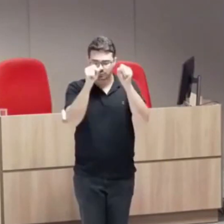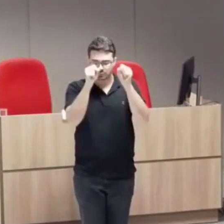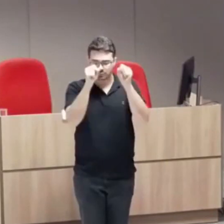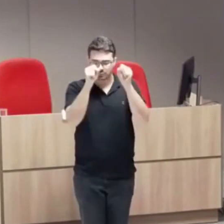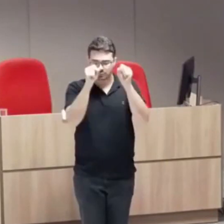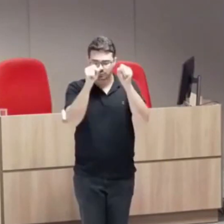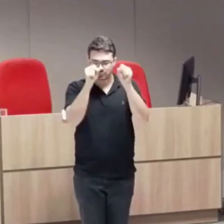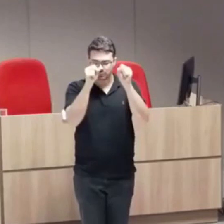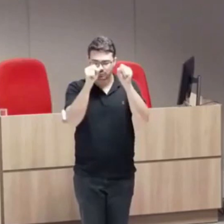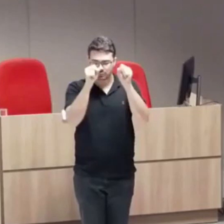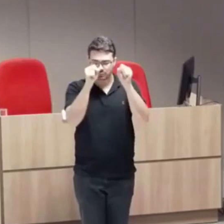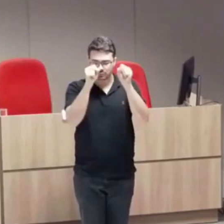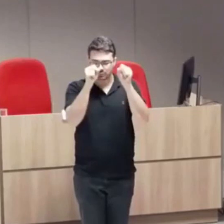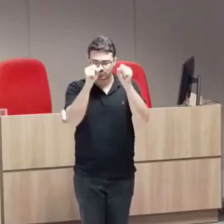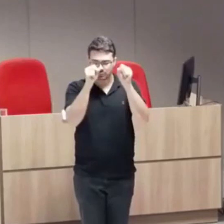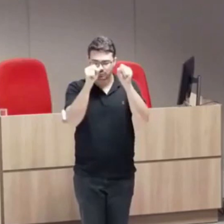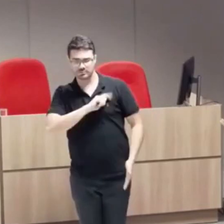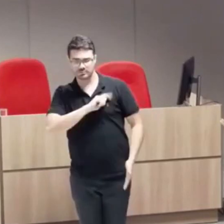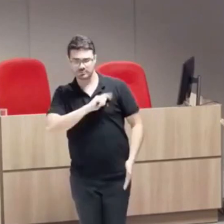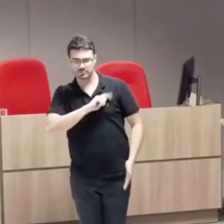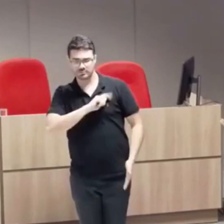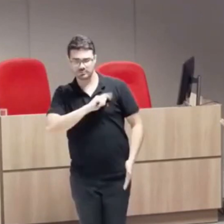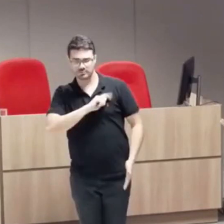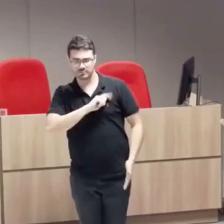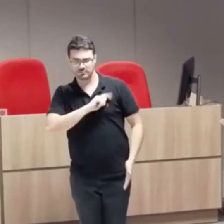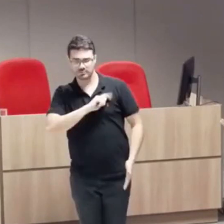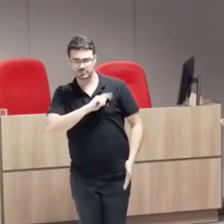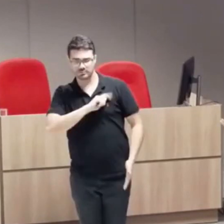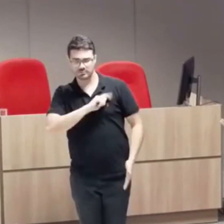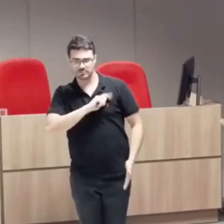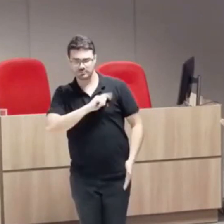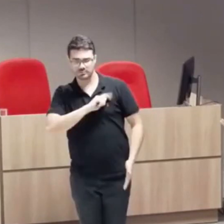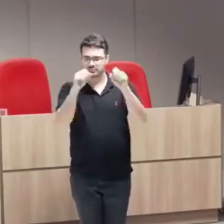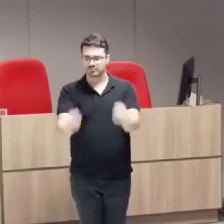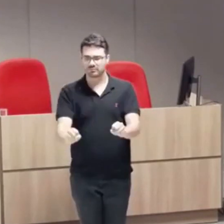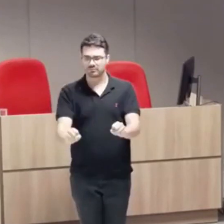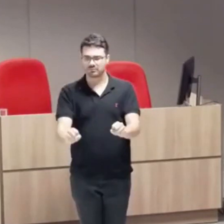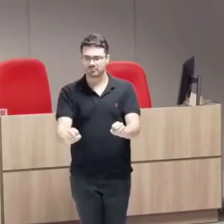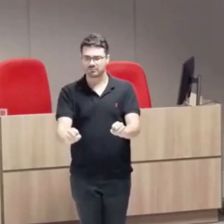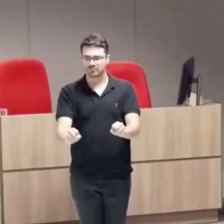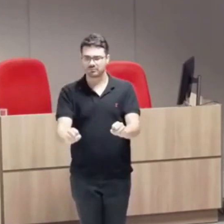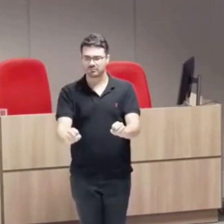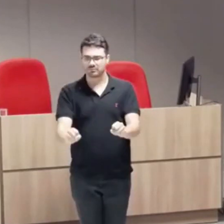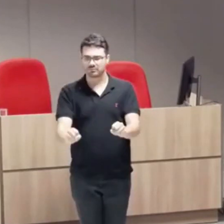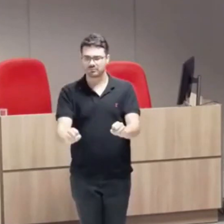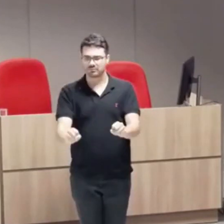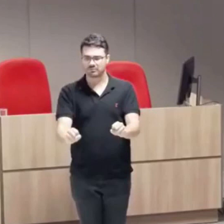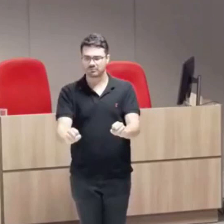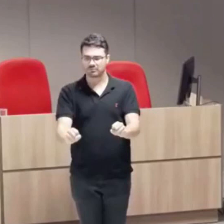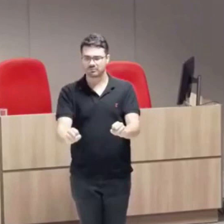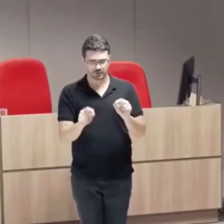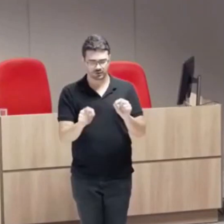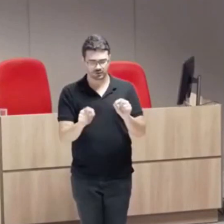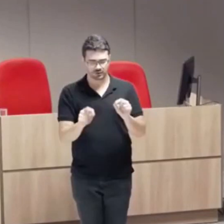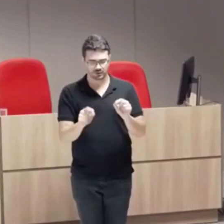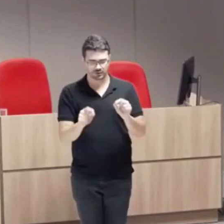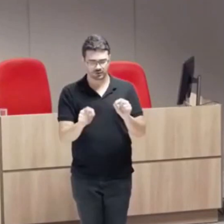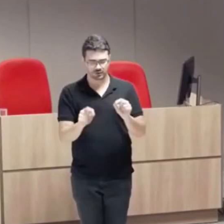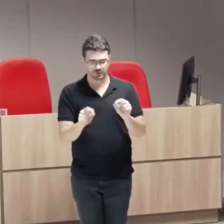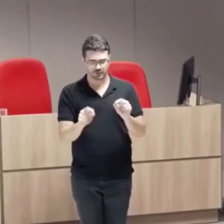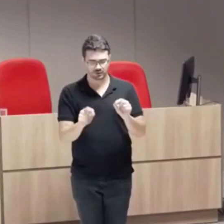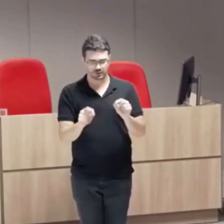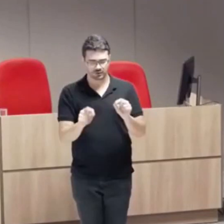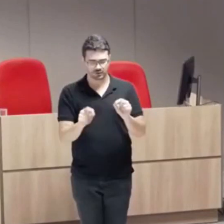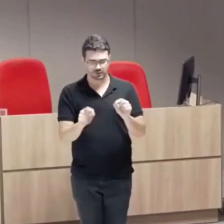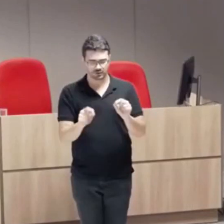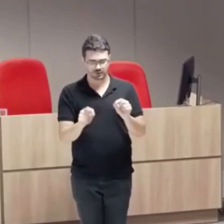requisitar, com poder de fiscalizar as instituições de longa permanência, ou seja, não apenas os hospícios, os